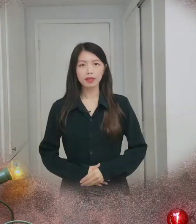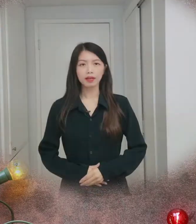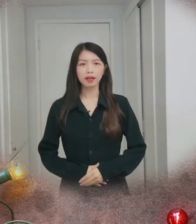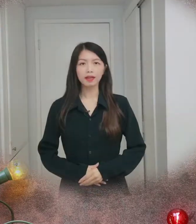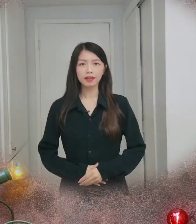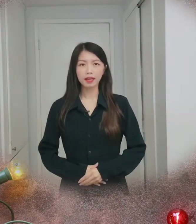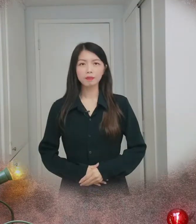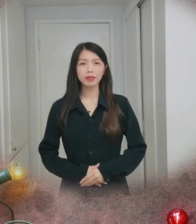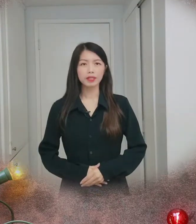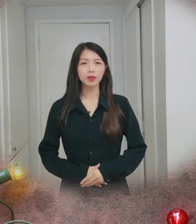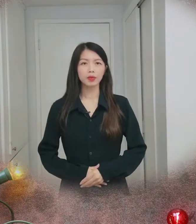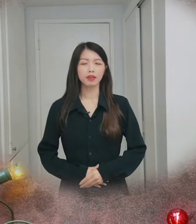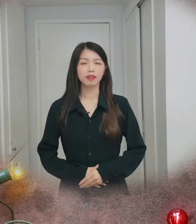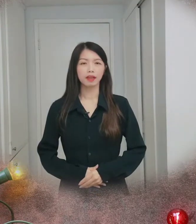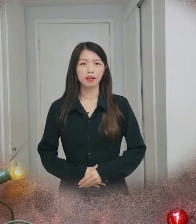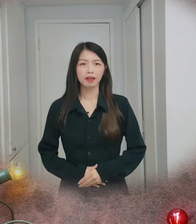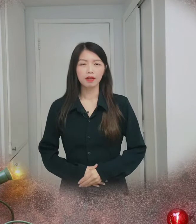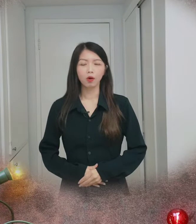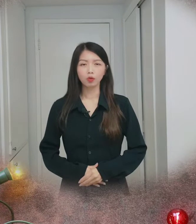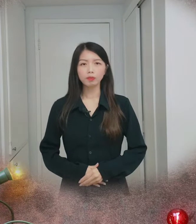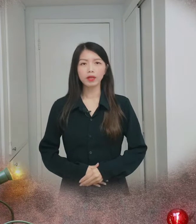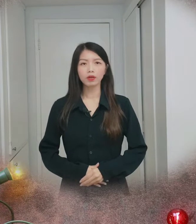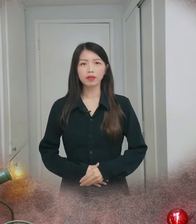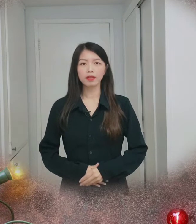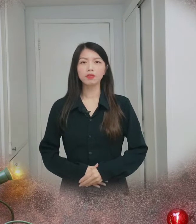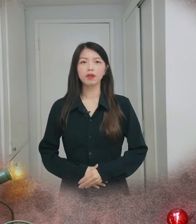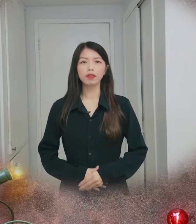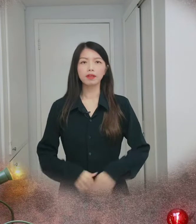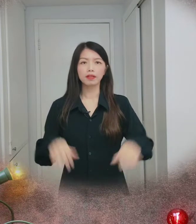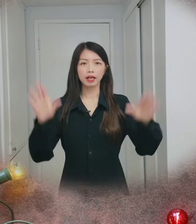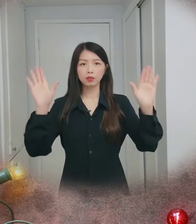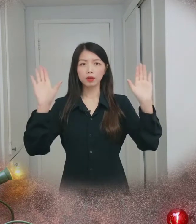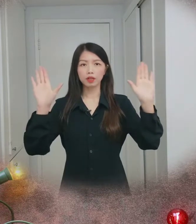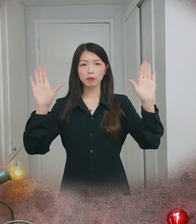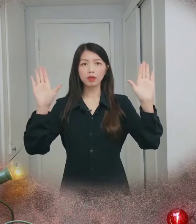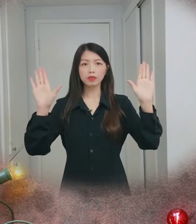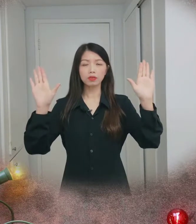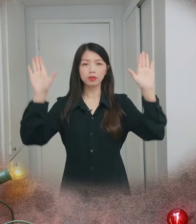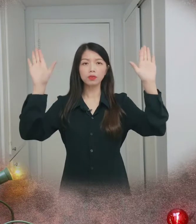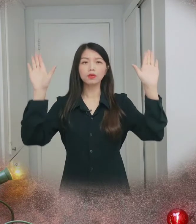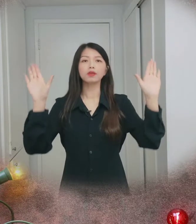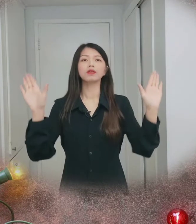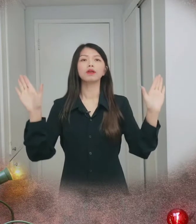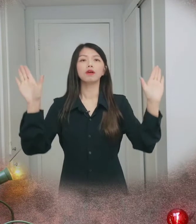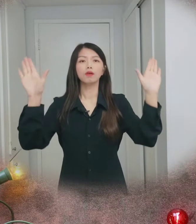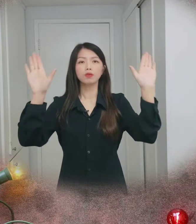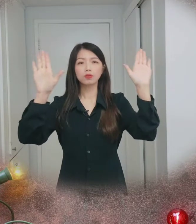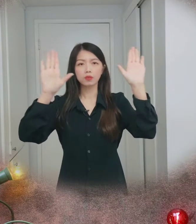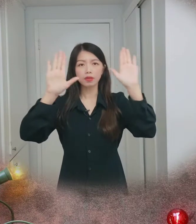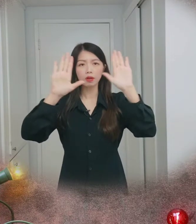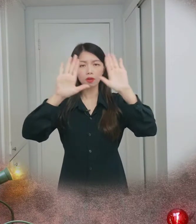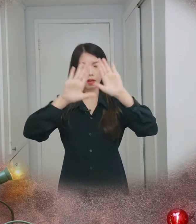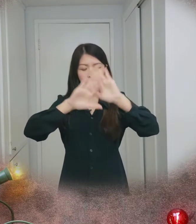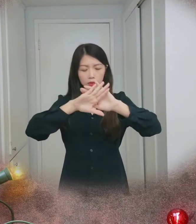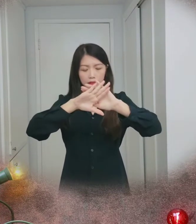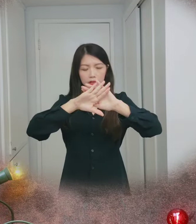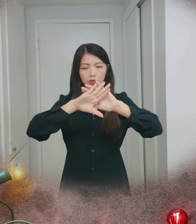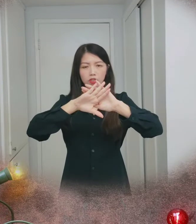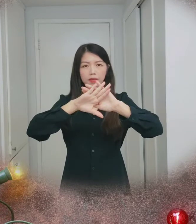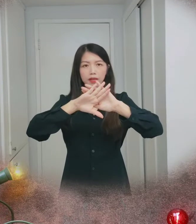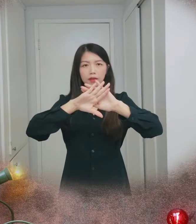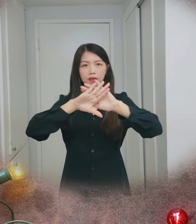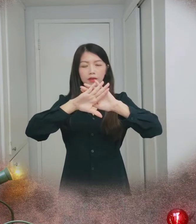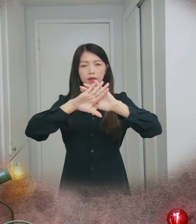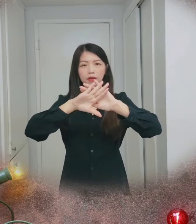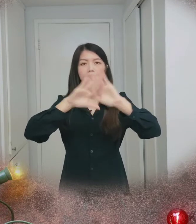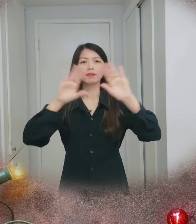어두운 세상에 참 빛이 오셨네. 어둡다라고 한 뜻의 수어는 양손을 이렇게 펴주시고 얼굴 쪽에서 이렇게 교차시켜